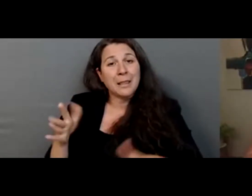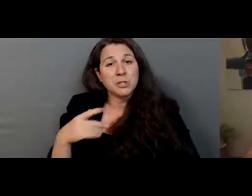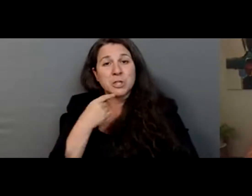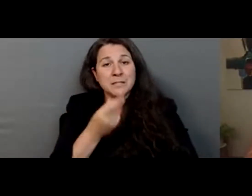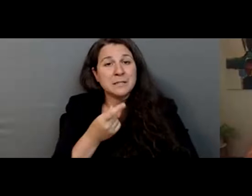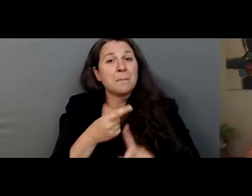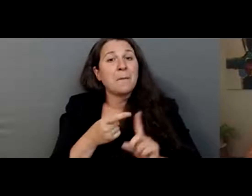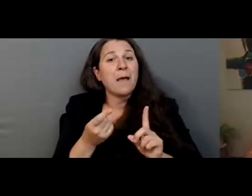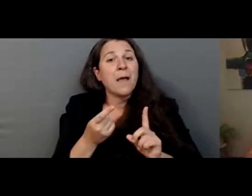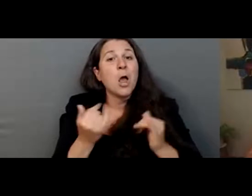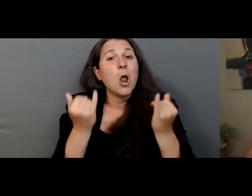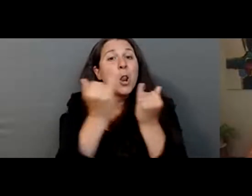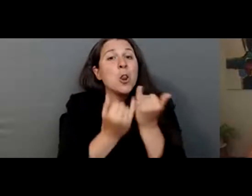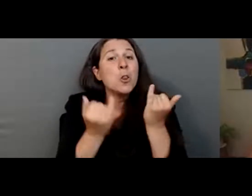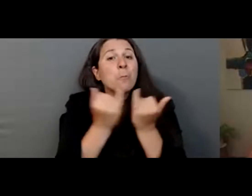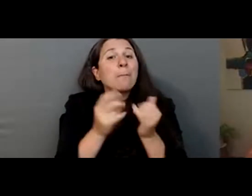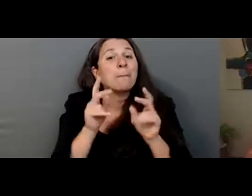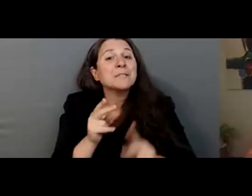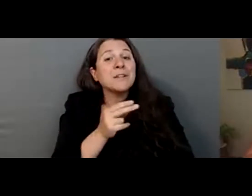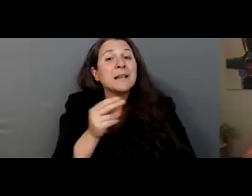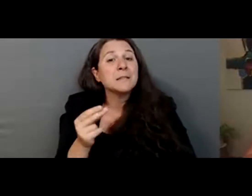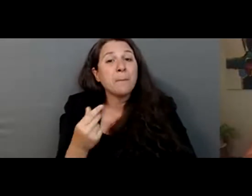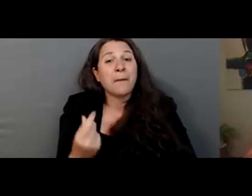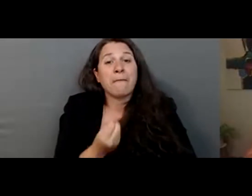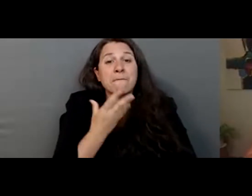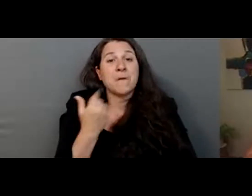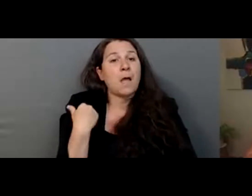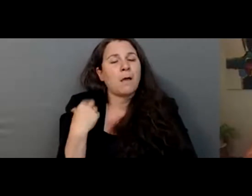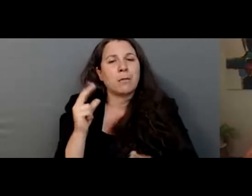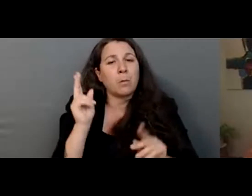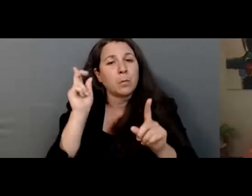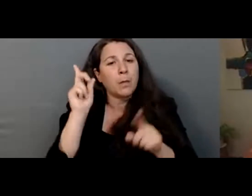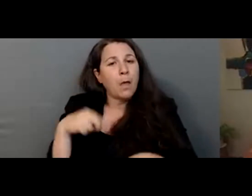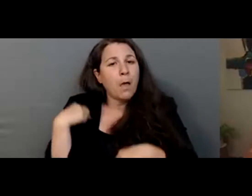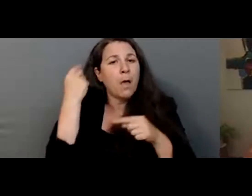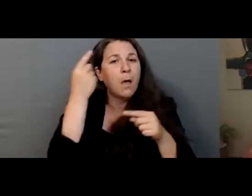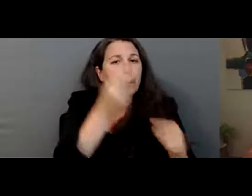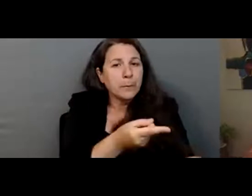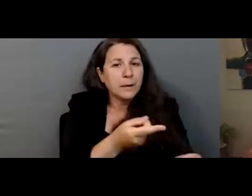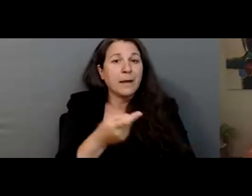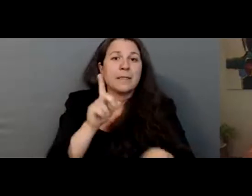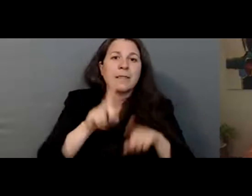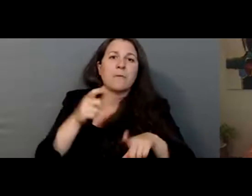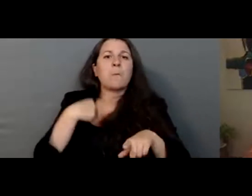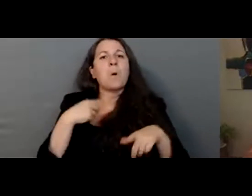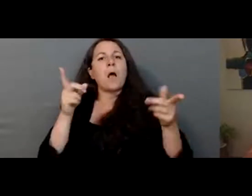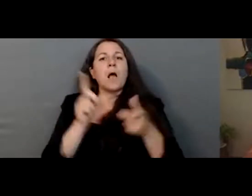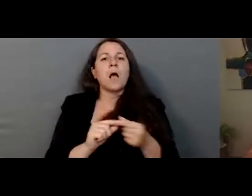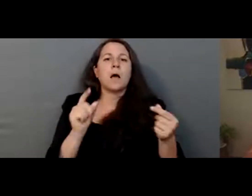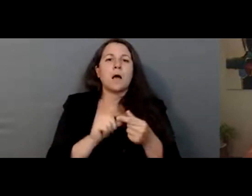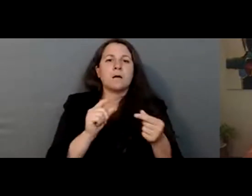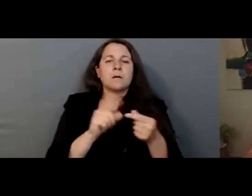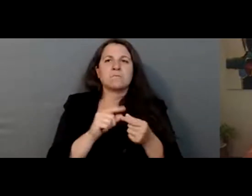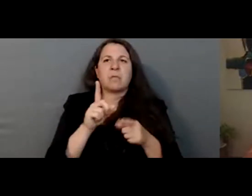handicapées ne sont pas récentes. C'est important de le mentionner parce que parfois, quand j'explique ce que c'est que le capacitisme, des gens peuvent